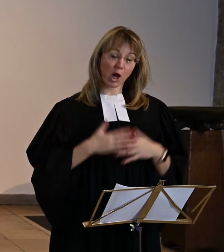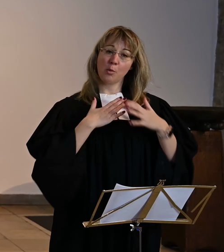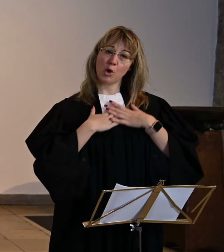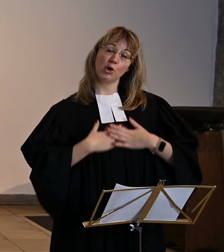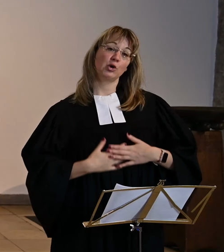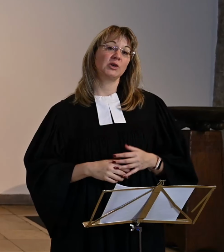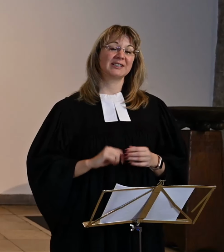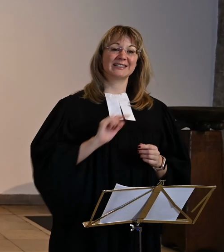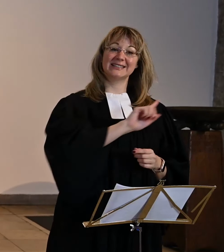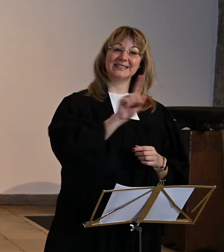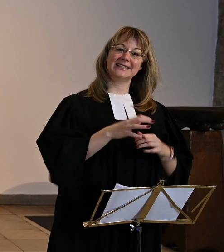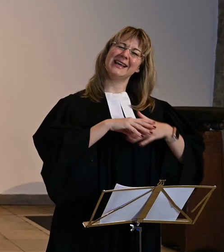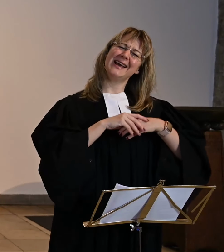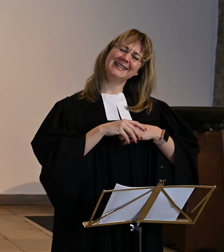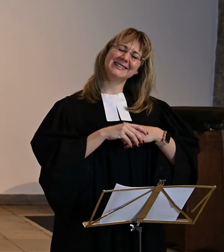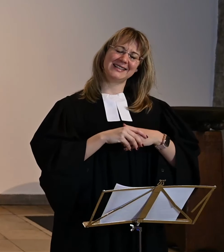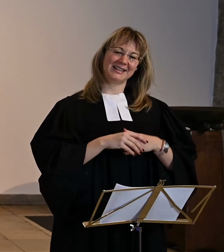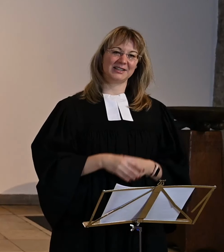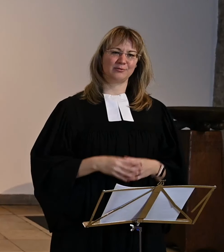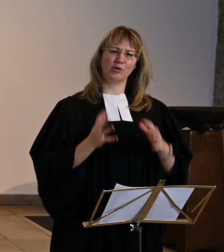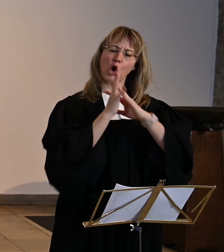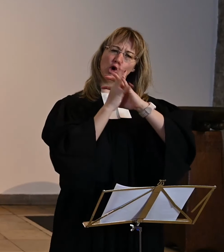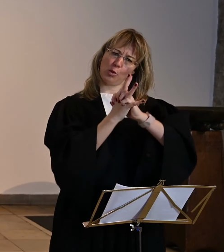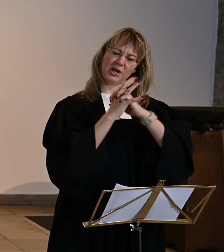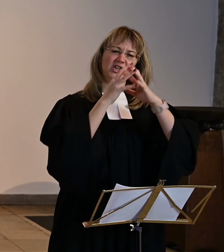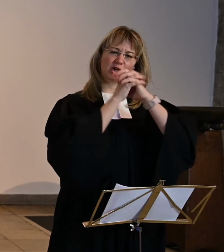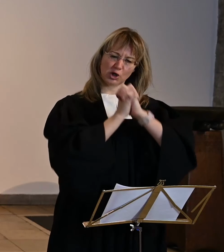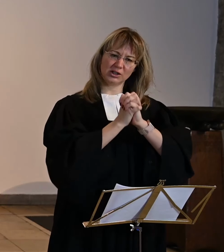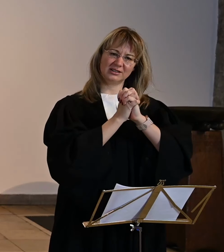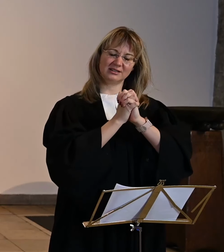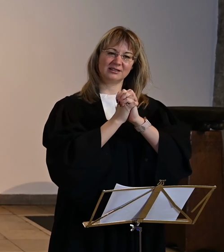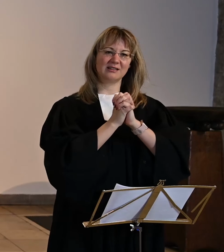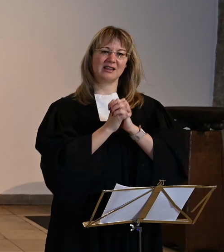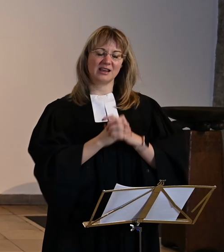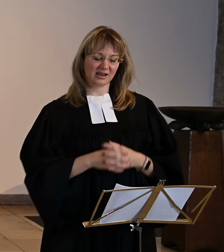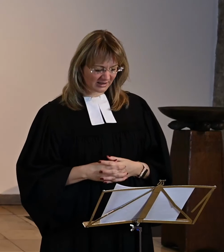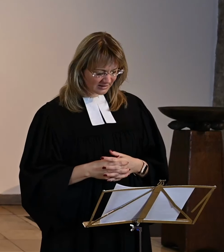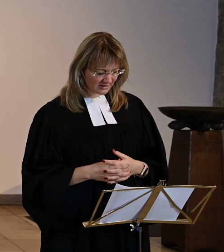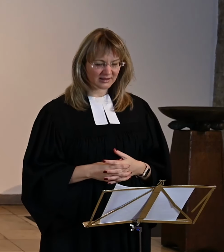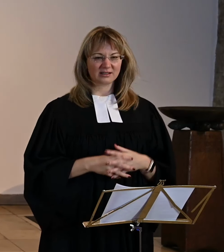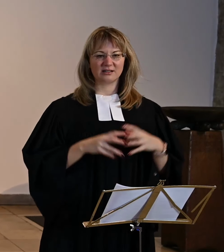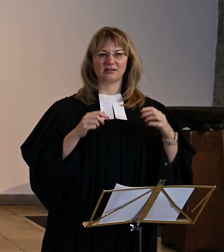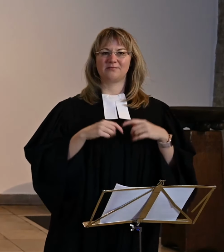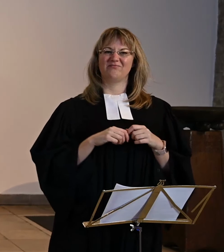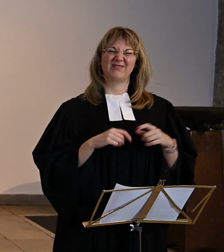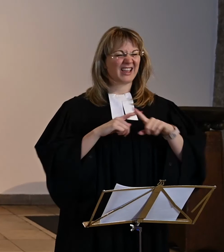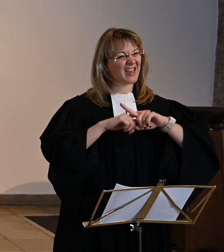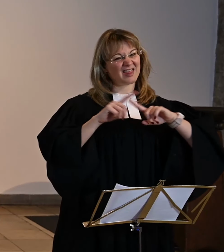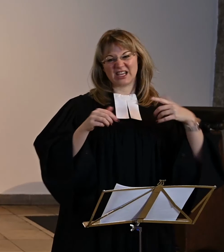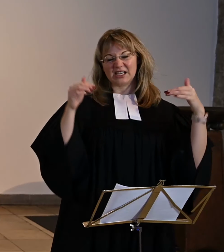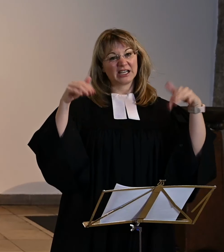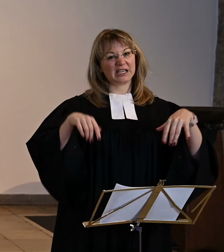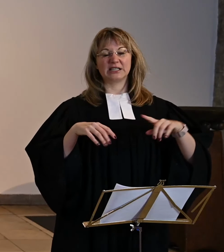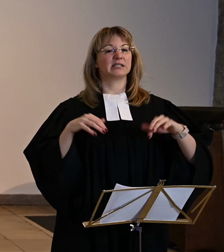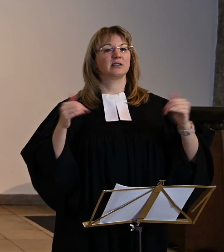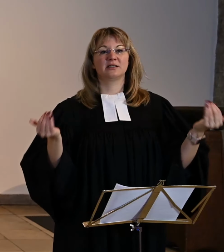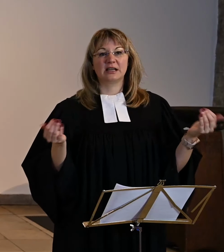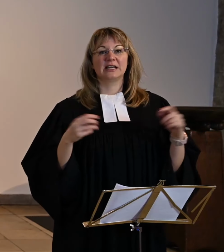begrüßen Sie herzlich zu diesem ökumenischen Gottesdienst, den Sie per Livestream anschauen und nun mitfeiern